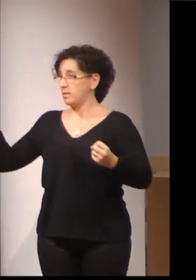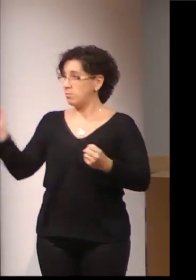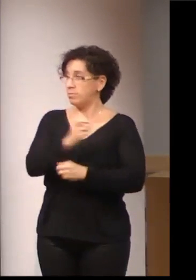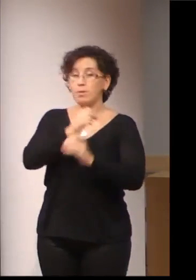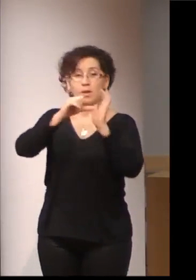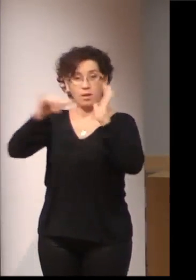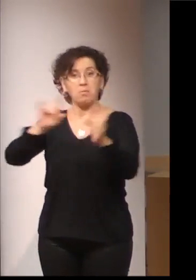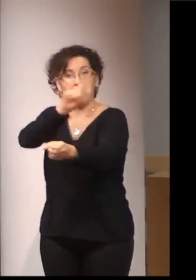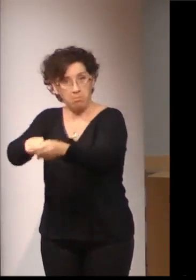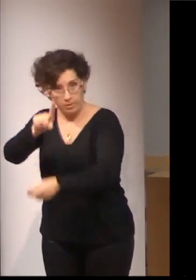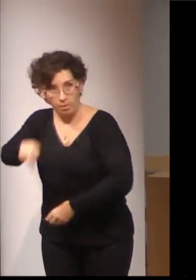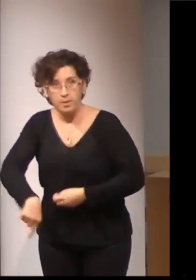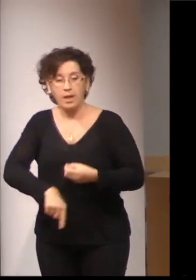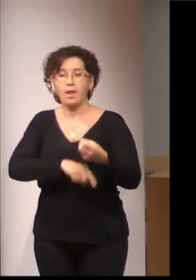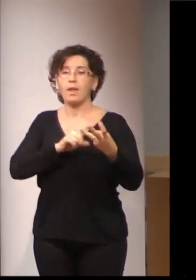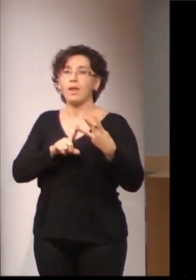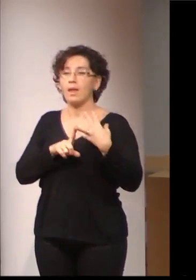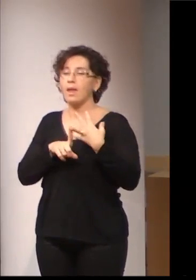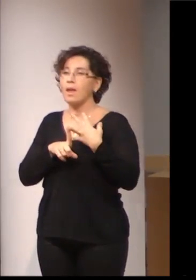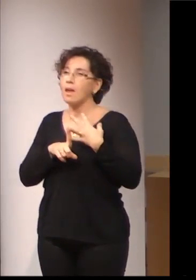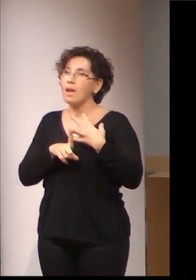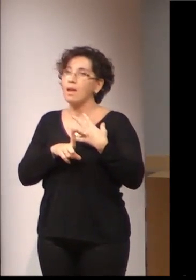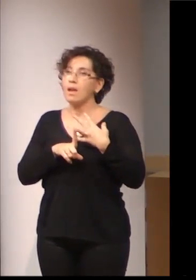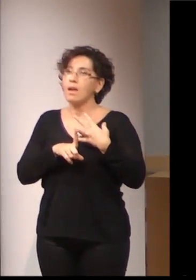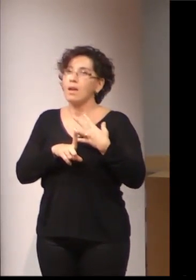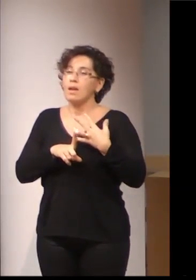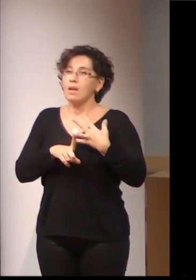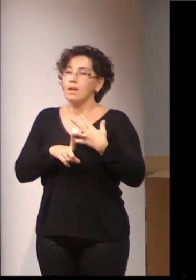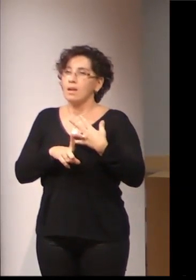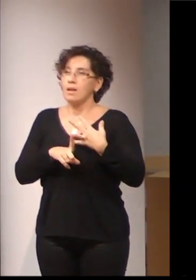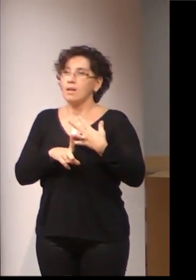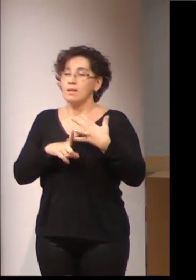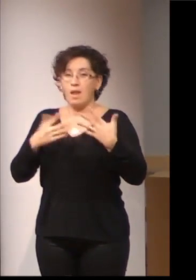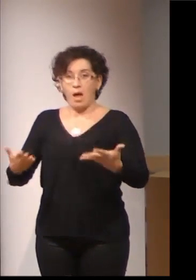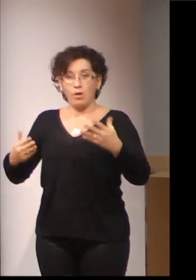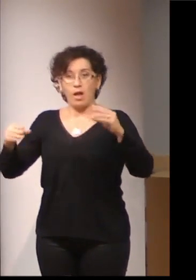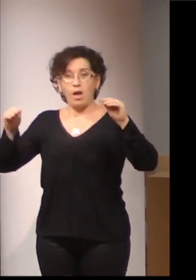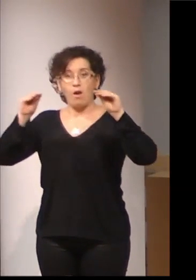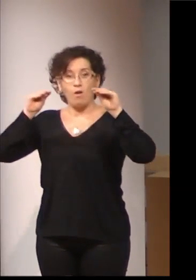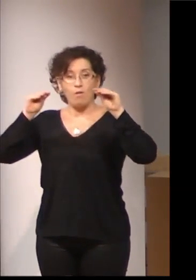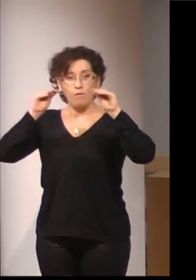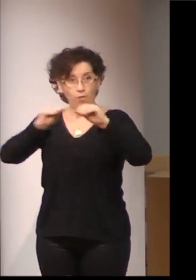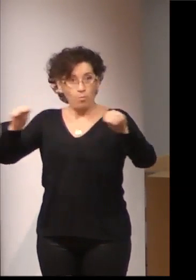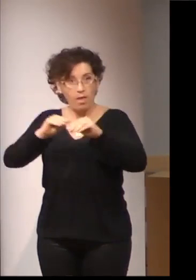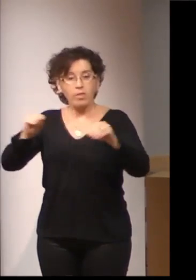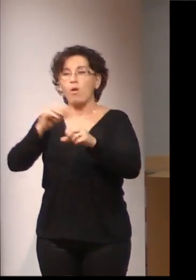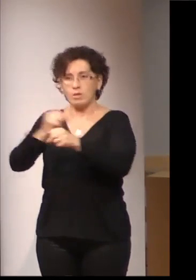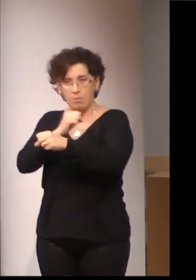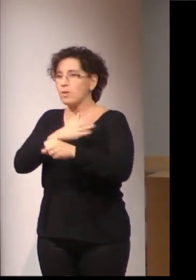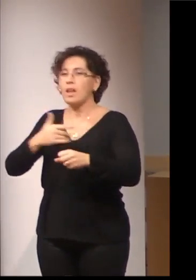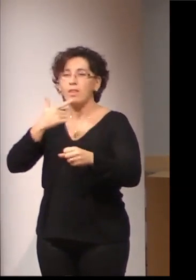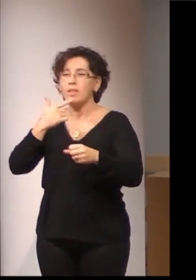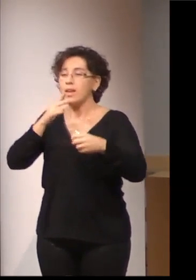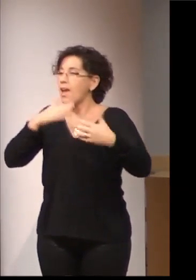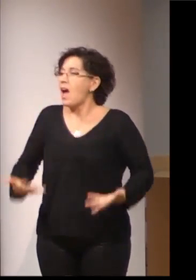centro de normalización. Estamos trabajando en la formación de los grados, en todas esas cosas. Entonces, ¿qué es lo que